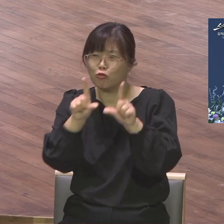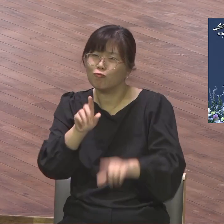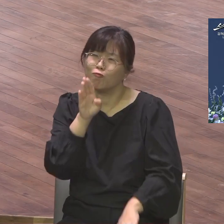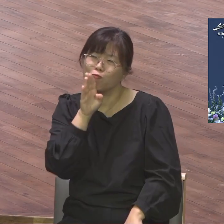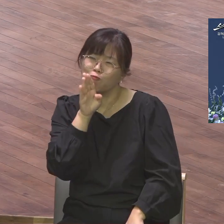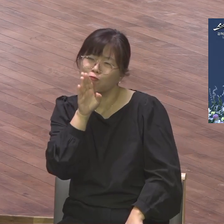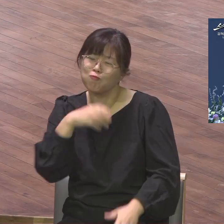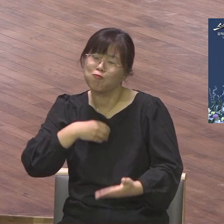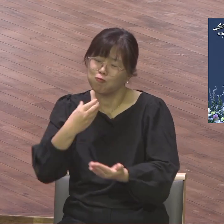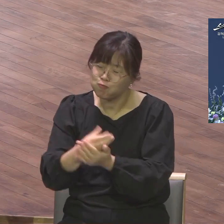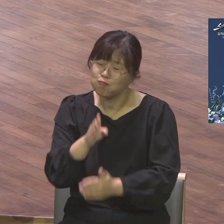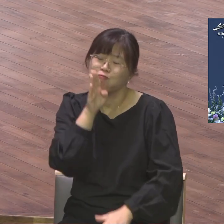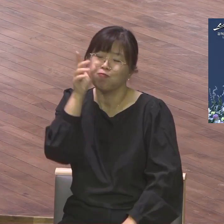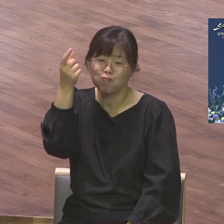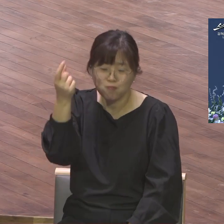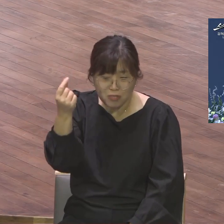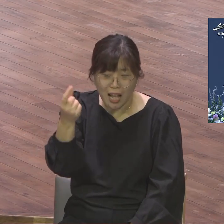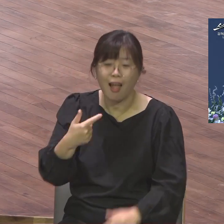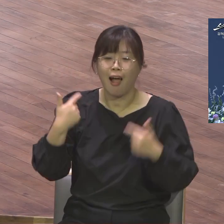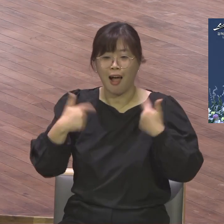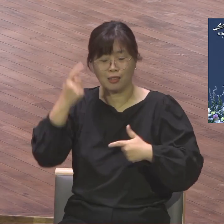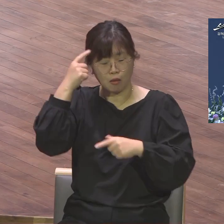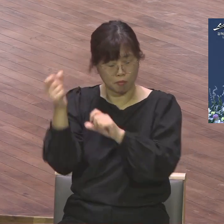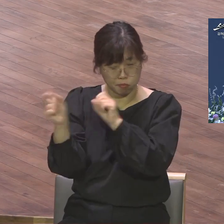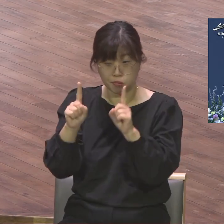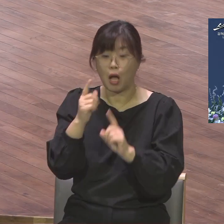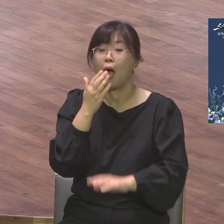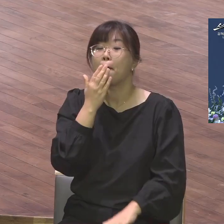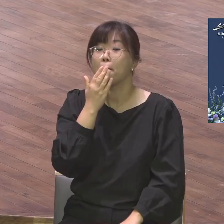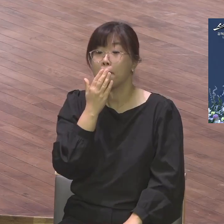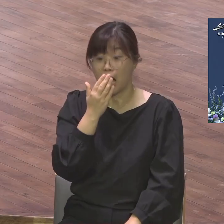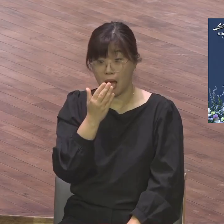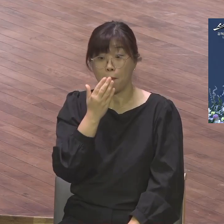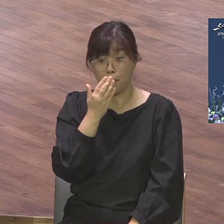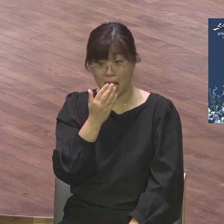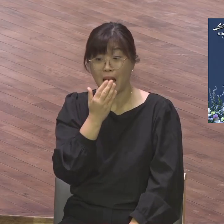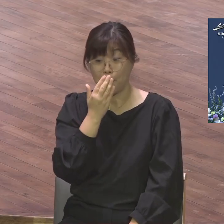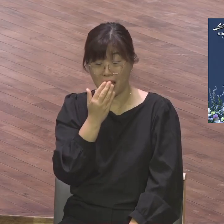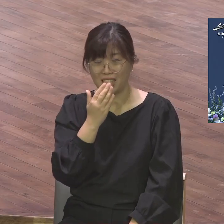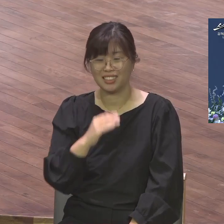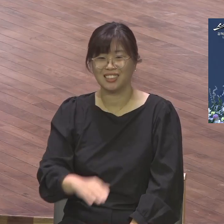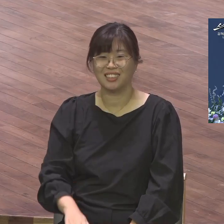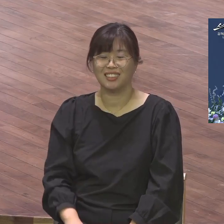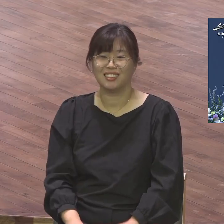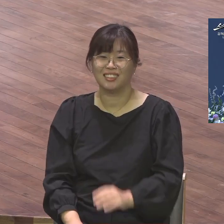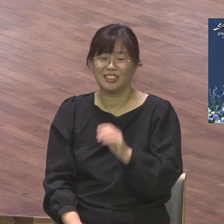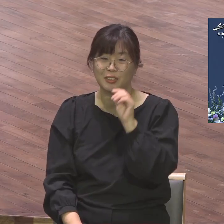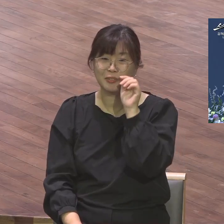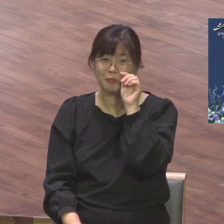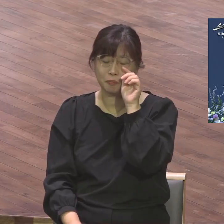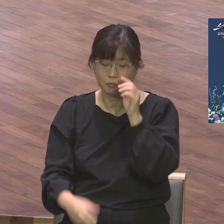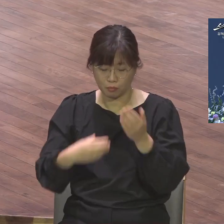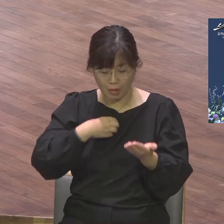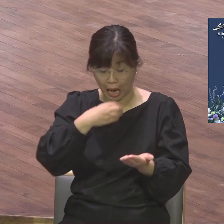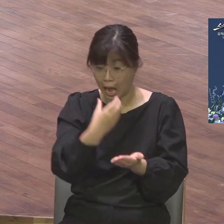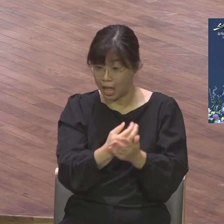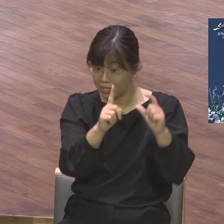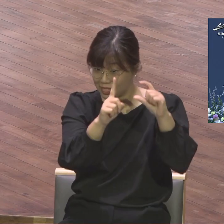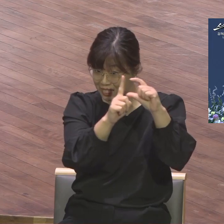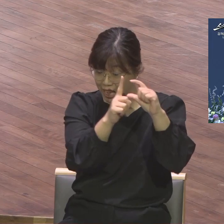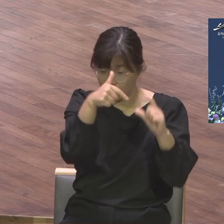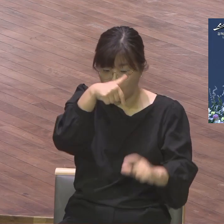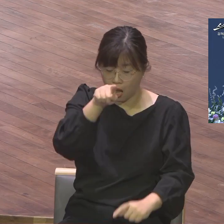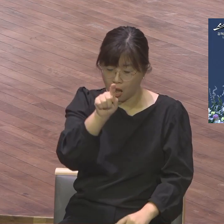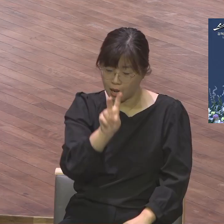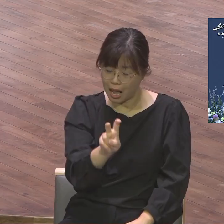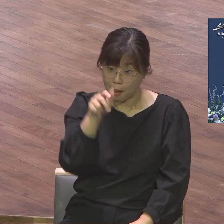일으키는 질문이기 때문에 질문해봐라 라는 얘기예요. 이 감격 이 말은 문자적으로